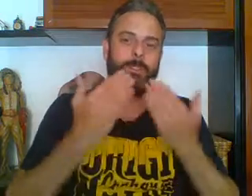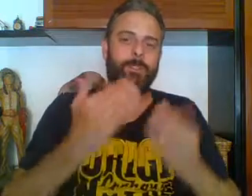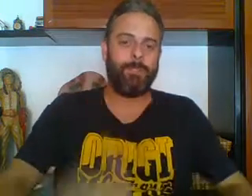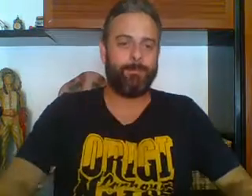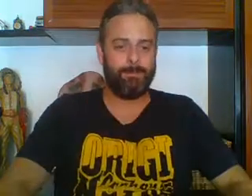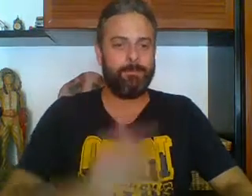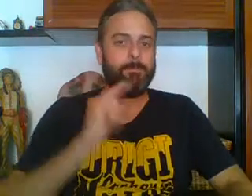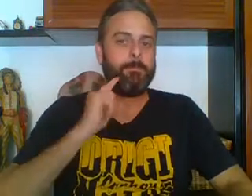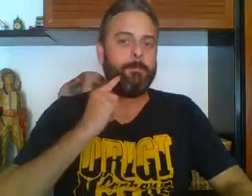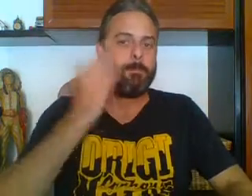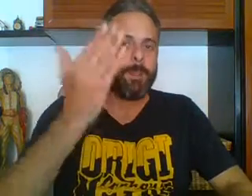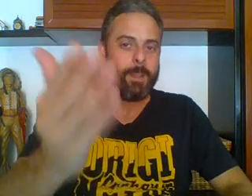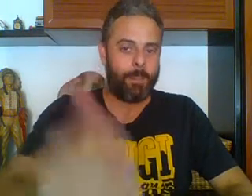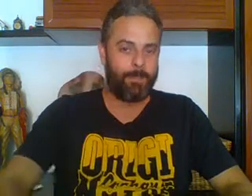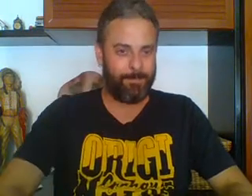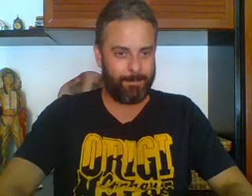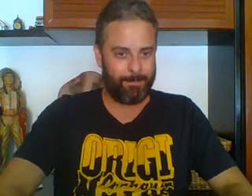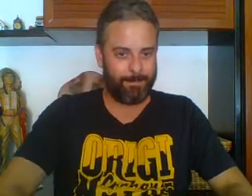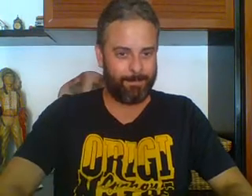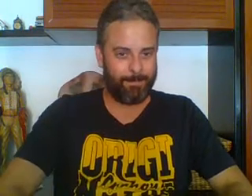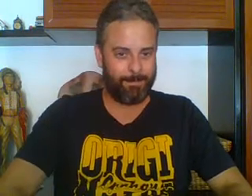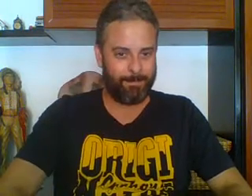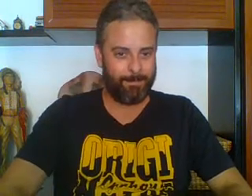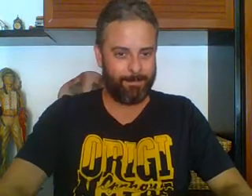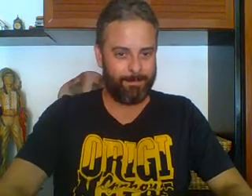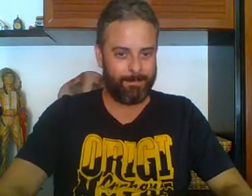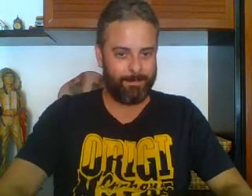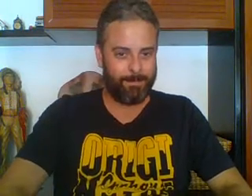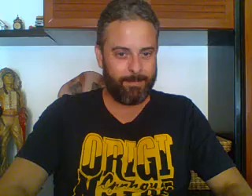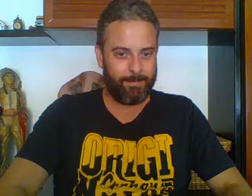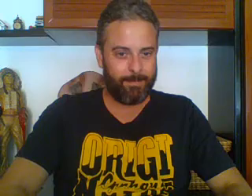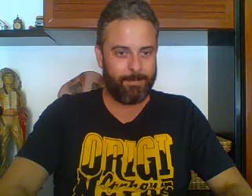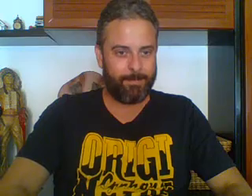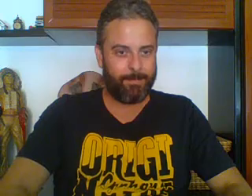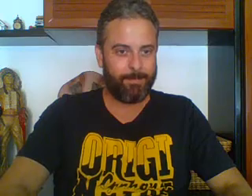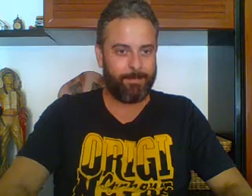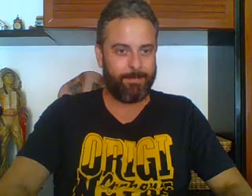te lo reducen a la mitad muy fácilmente. Y en cambio en este terreno no va a ser.